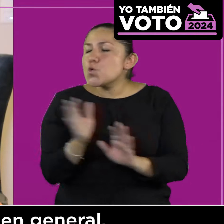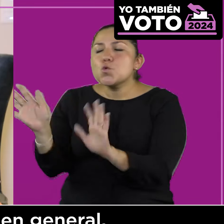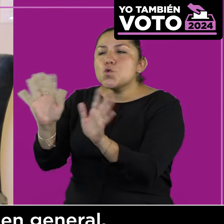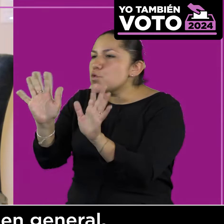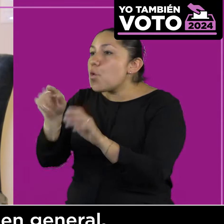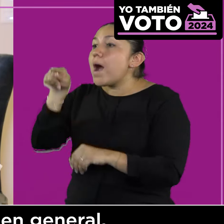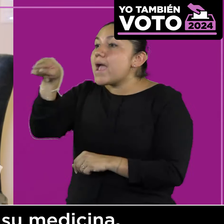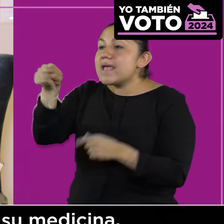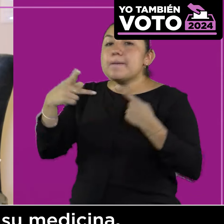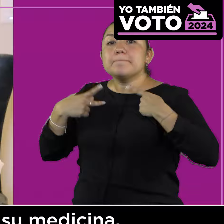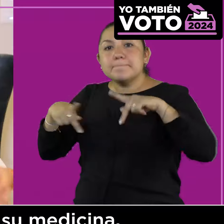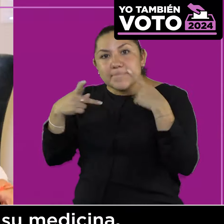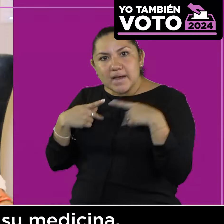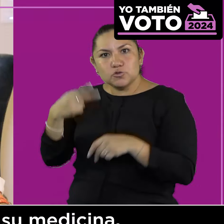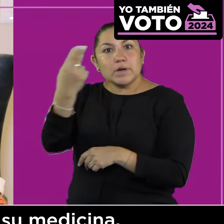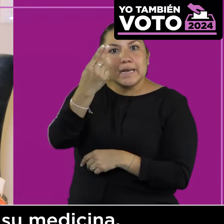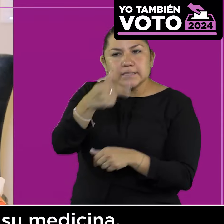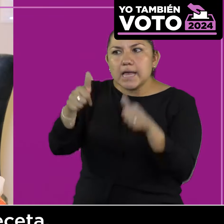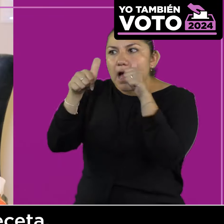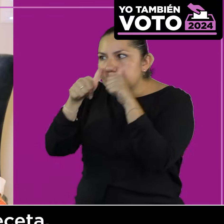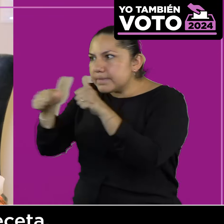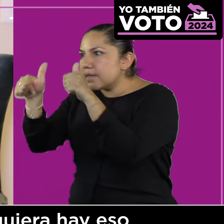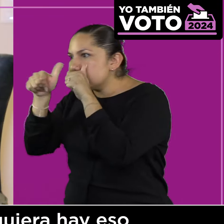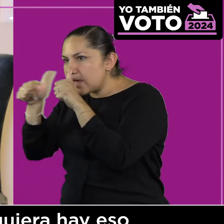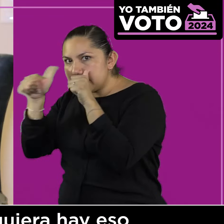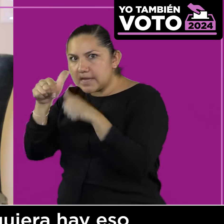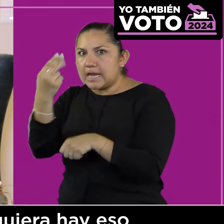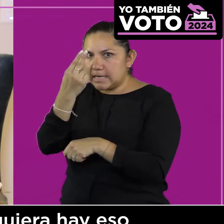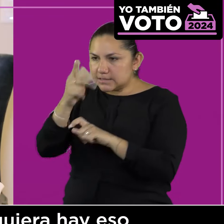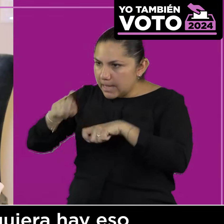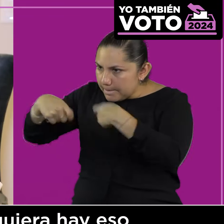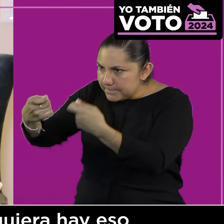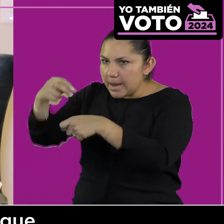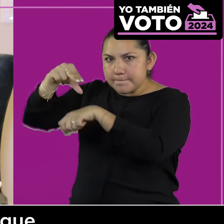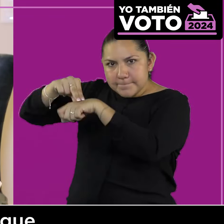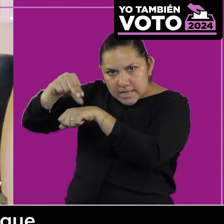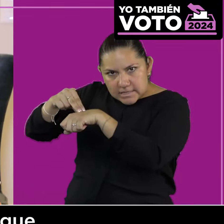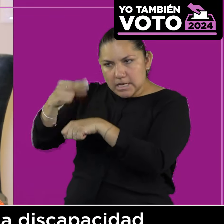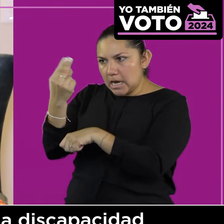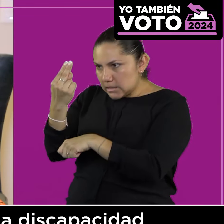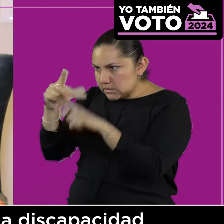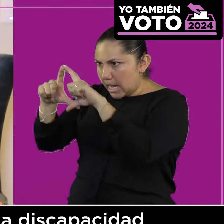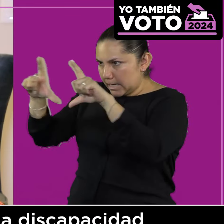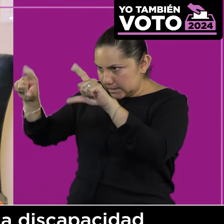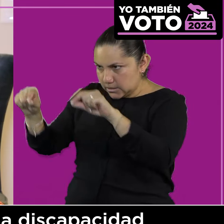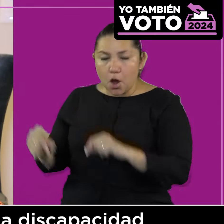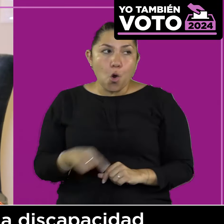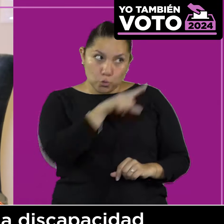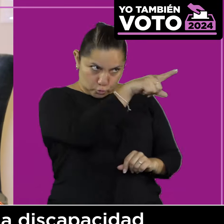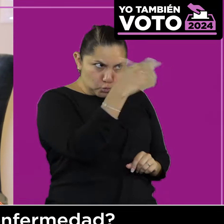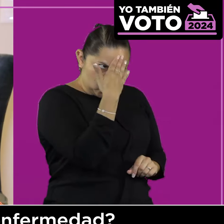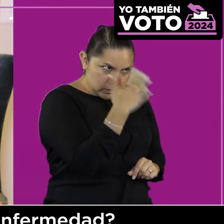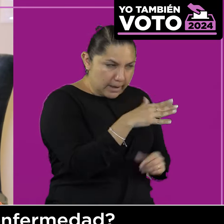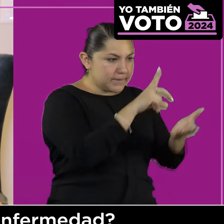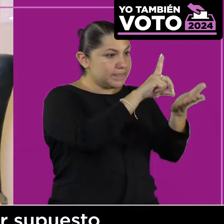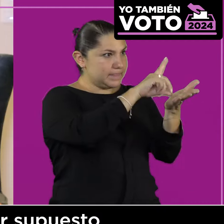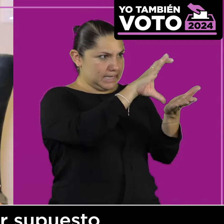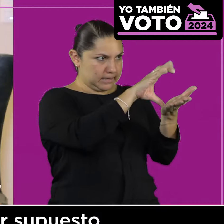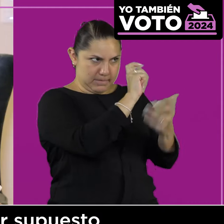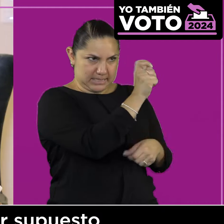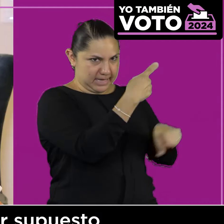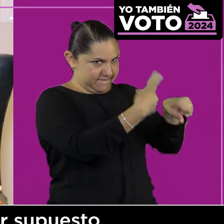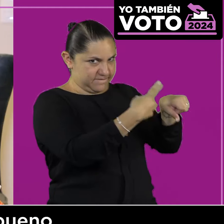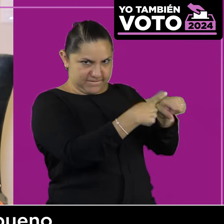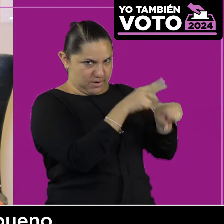a la gente a la gente en general o sea darle su medicina su receta porque ni siquiera hay eso no sabes que la discapacidad no es una enfermedad